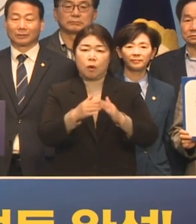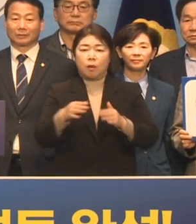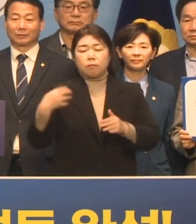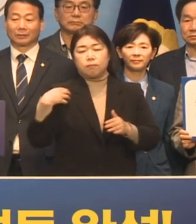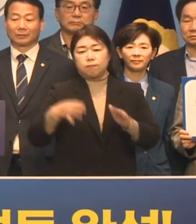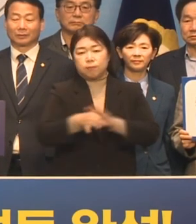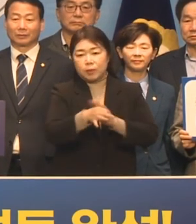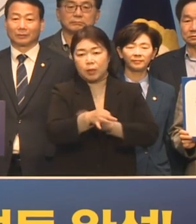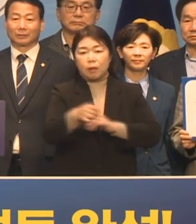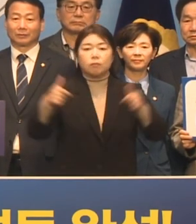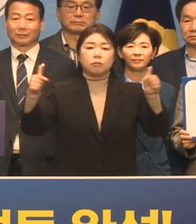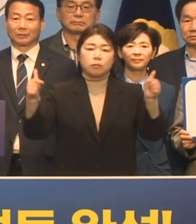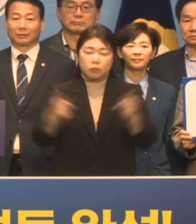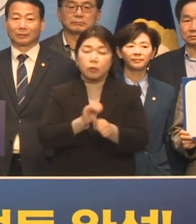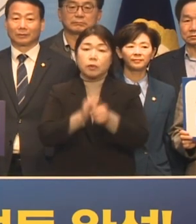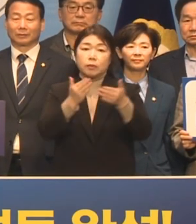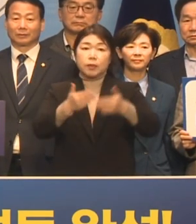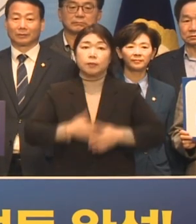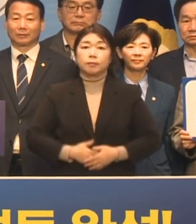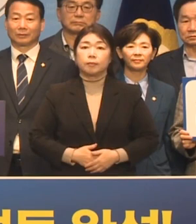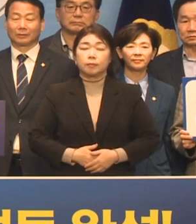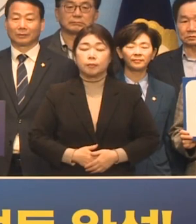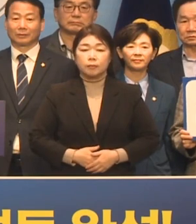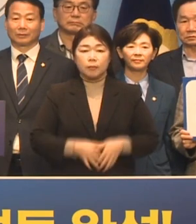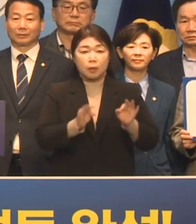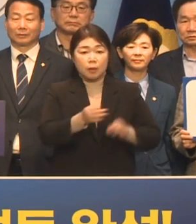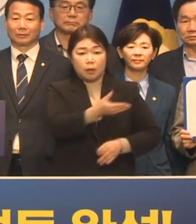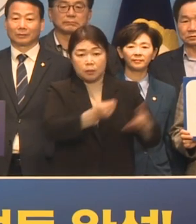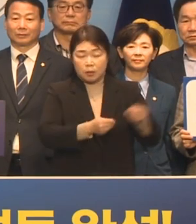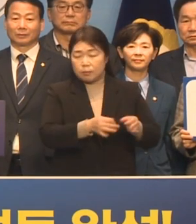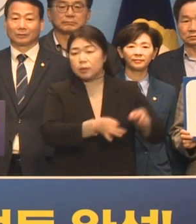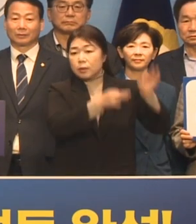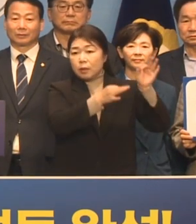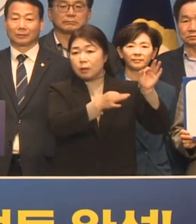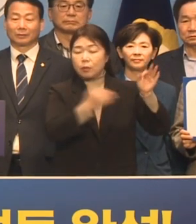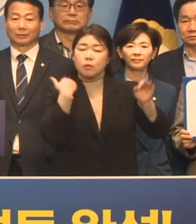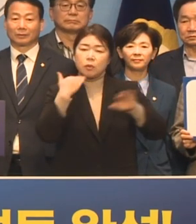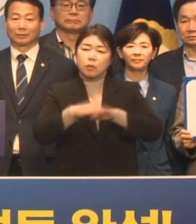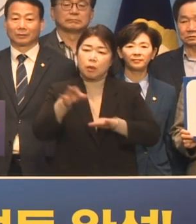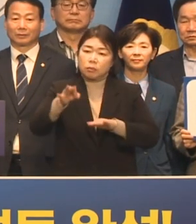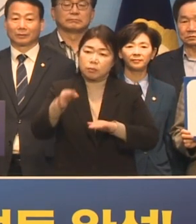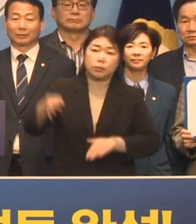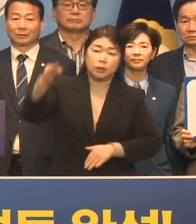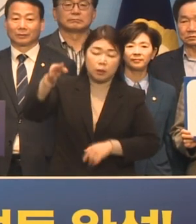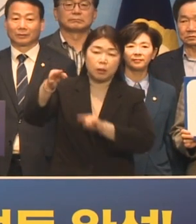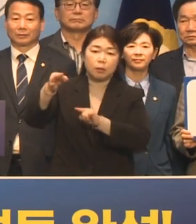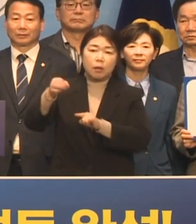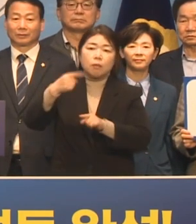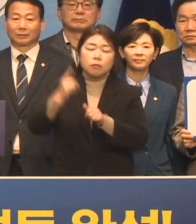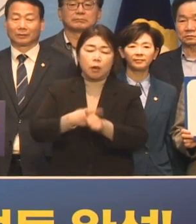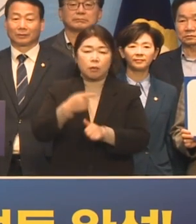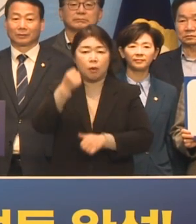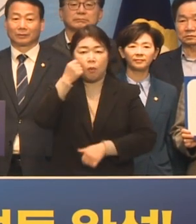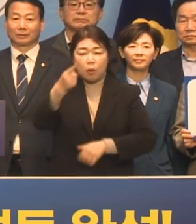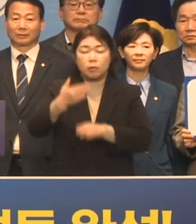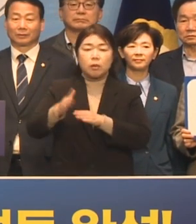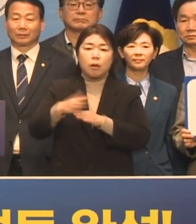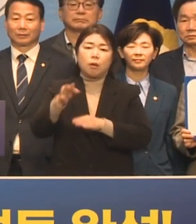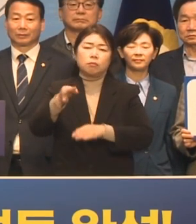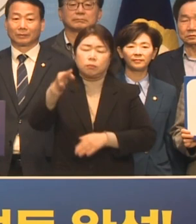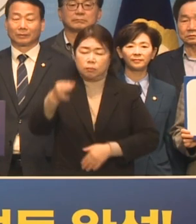덜어드리겠습니다. 고금리와 전세 대란으로 대출 이자 비용과 월세 부담이 폭증하고 있습니다.